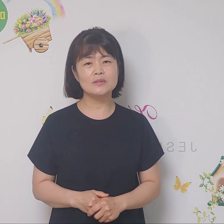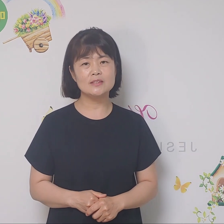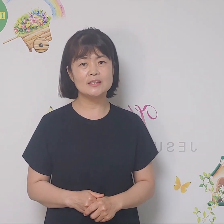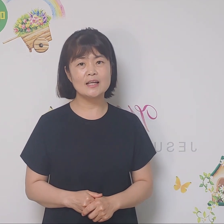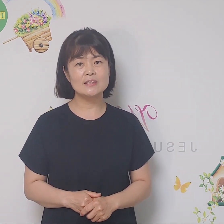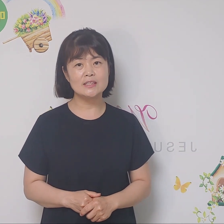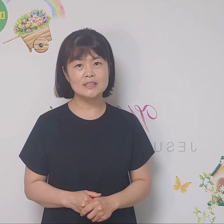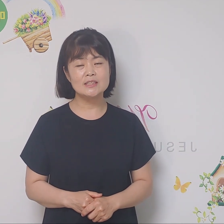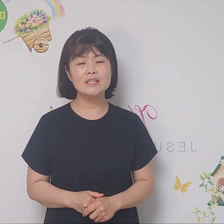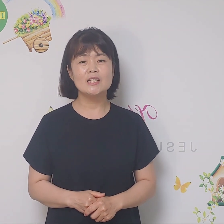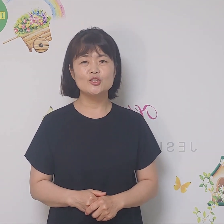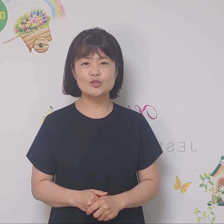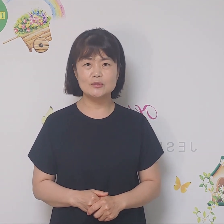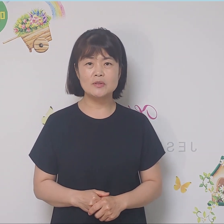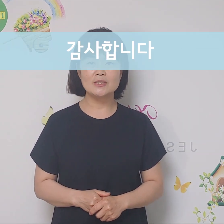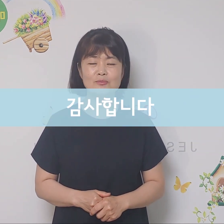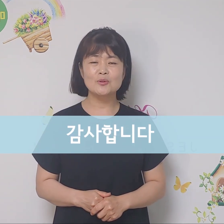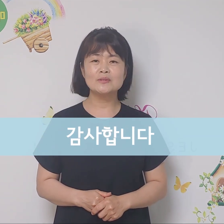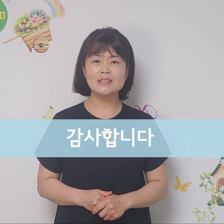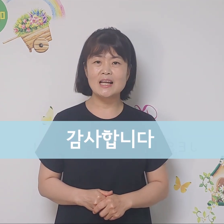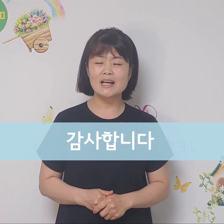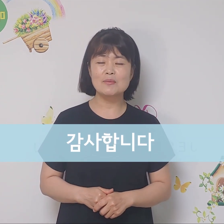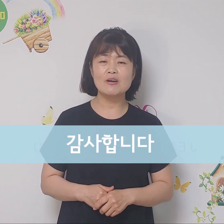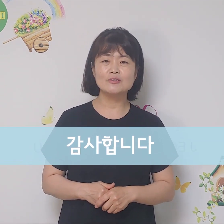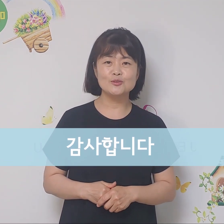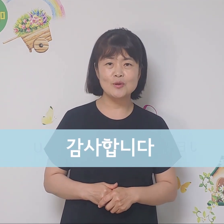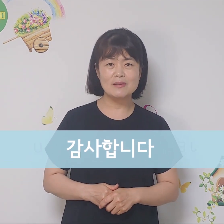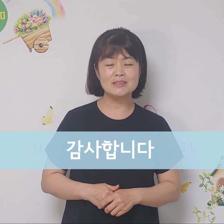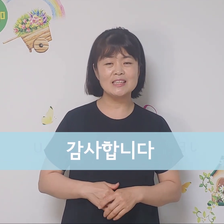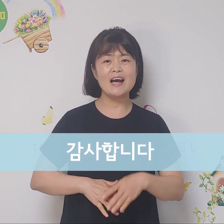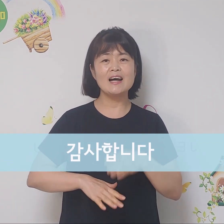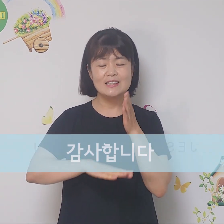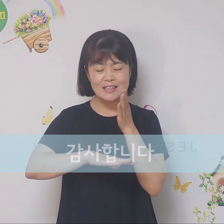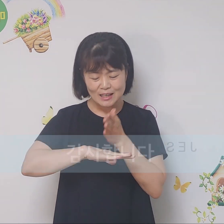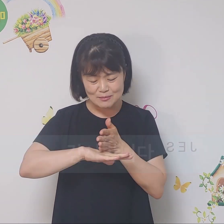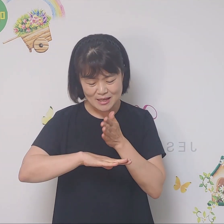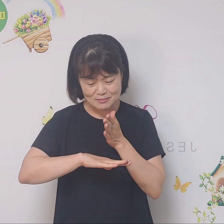그리스도인들이 다 되시기를 주님의 이름으로 사랑하며 축복합니다. 감사합니다.